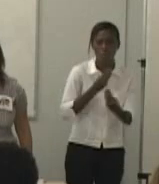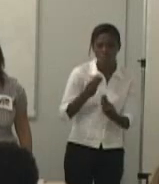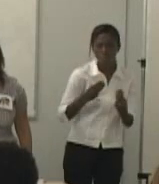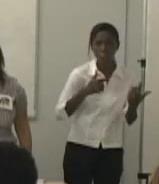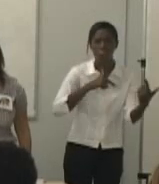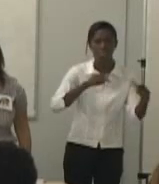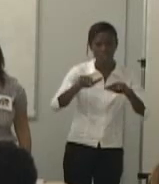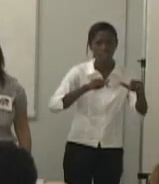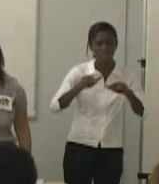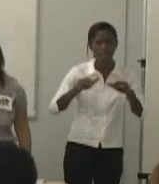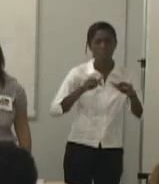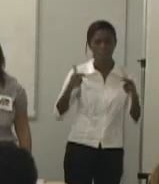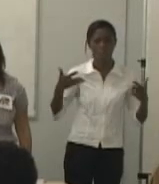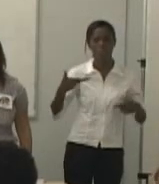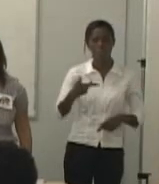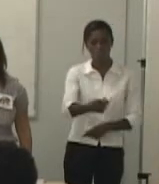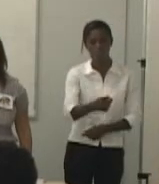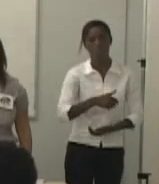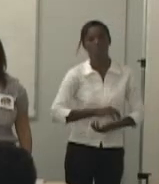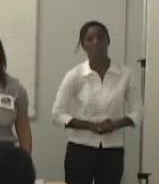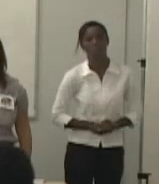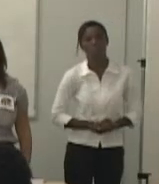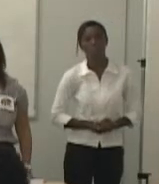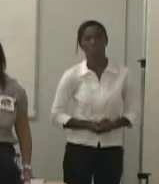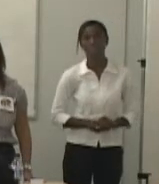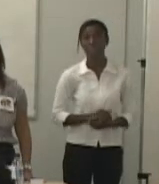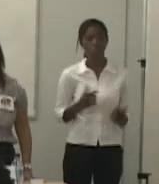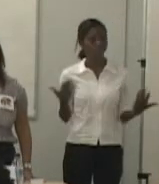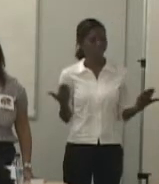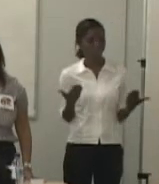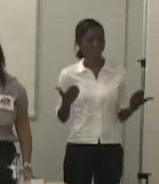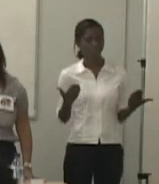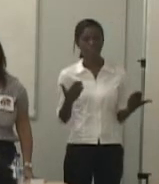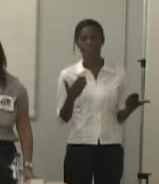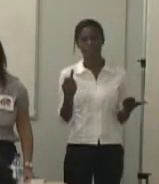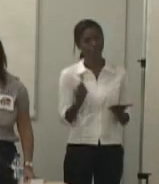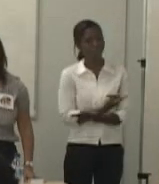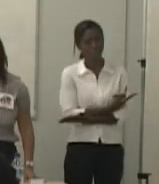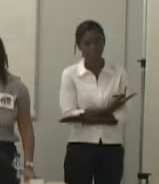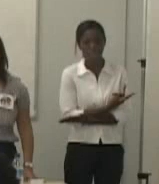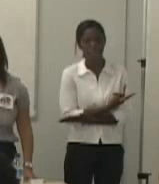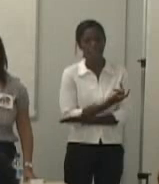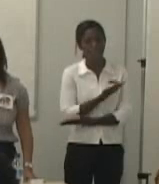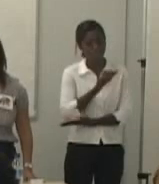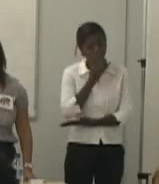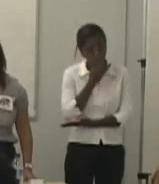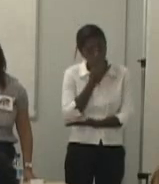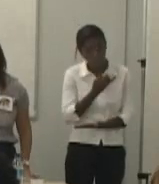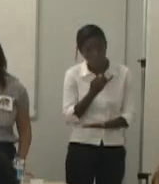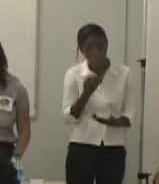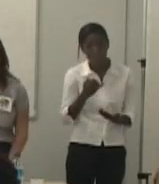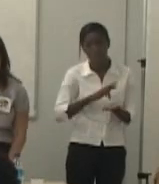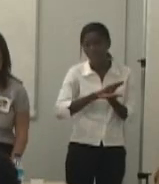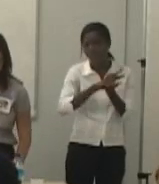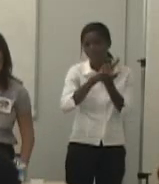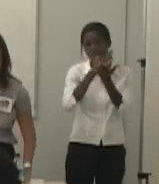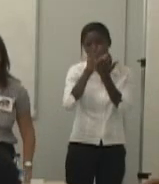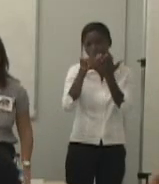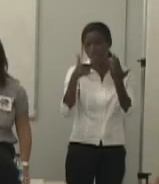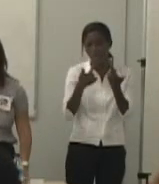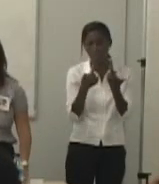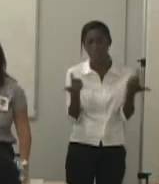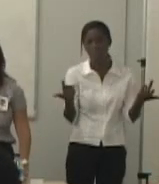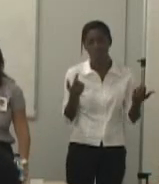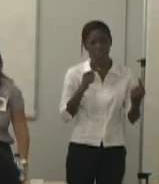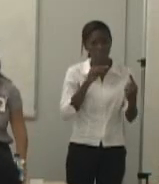fim com qualidade e isso não vem acontecendo infelizmente eh por diversos motivos alguns dos